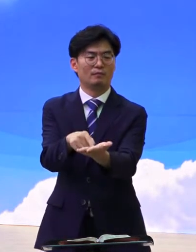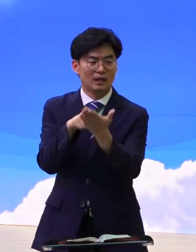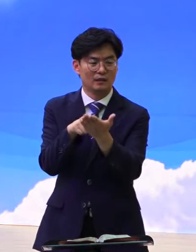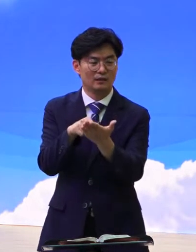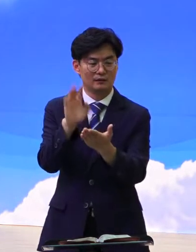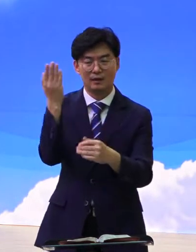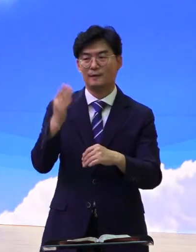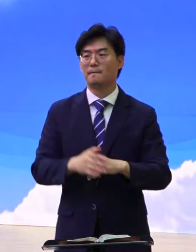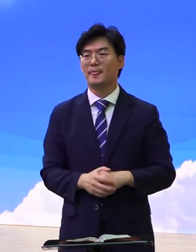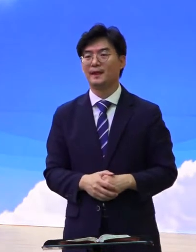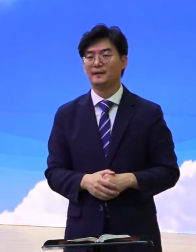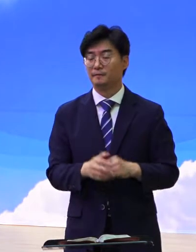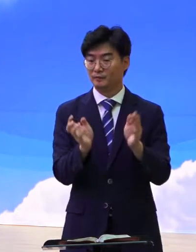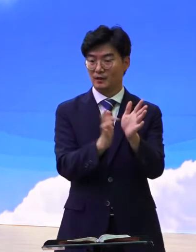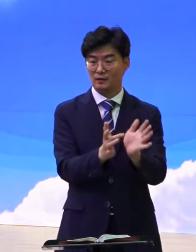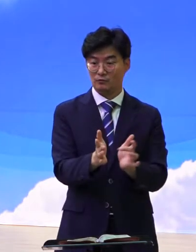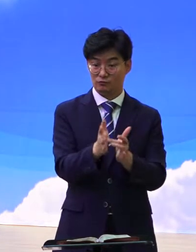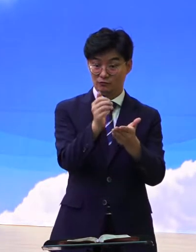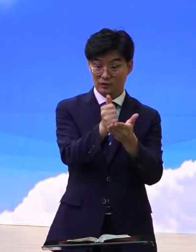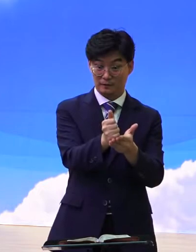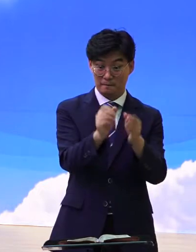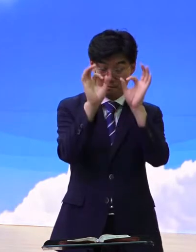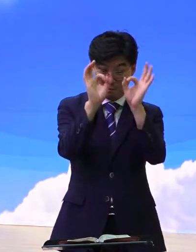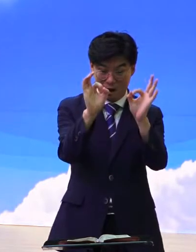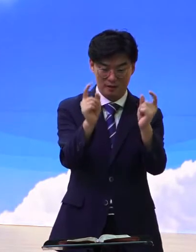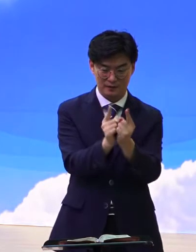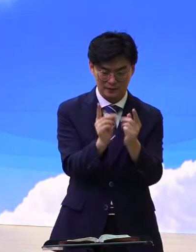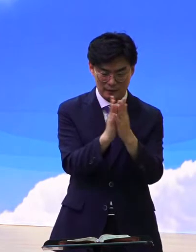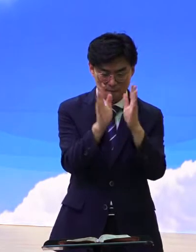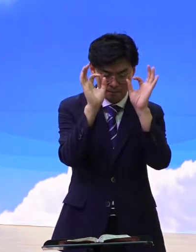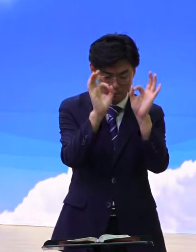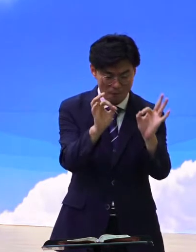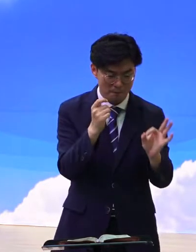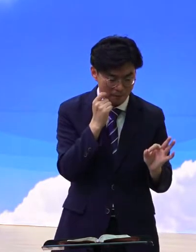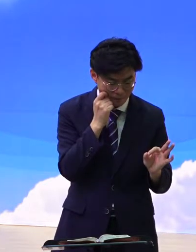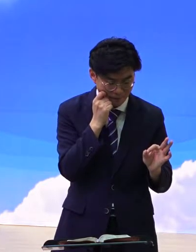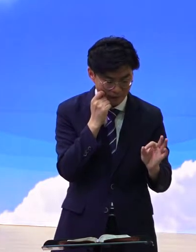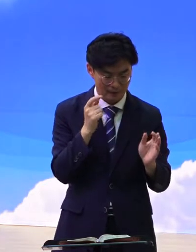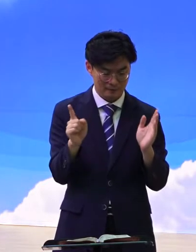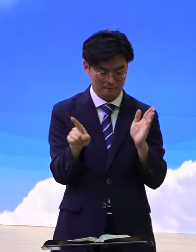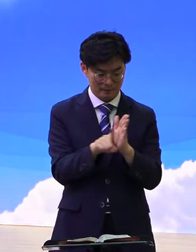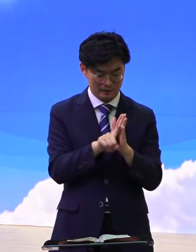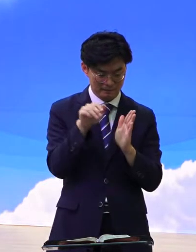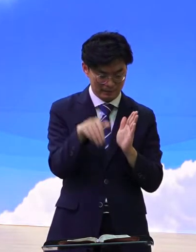예수님을 직접 보지 못했다고 약해지는 것이 아닙니다.